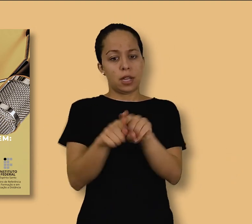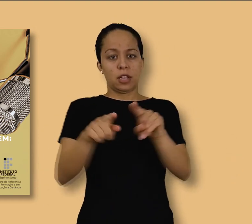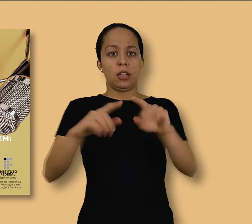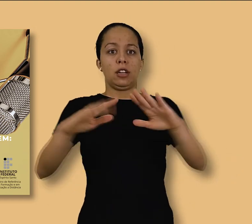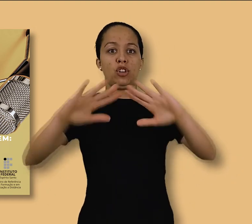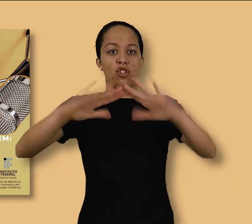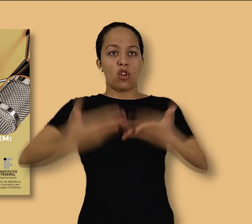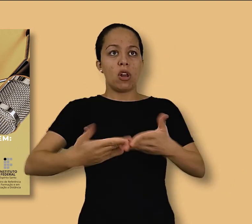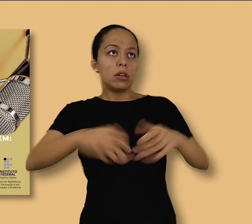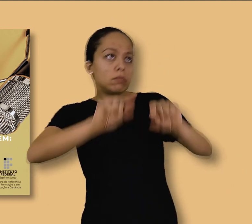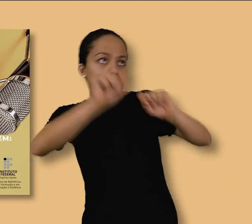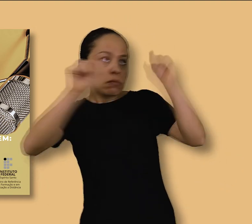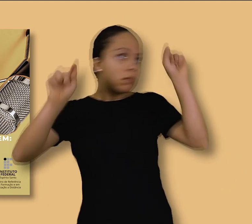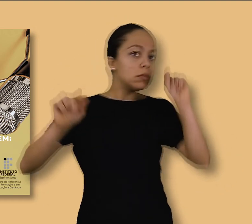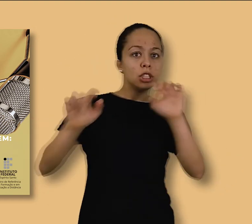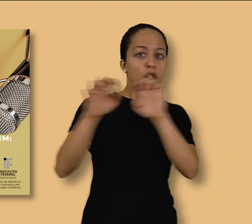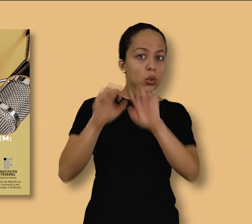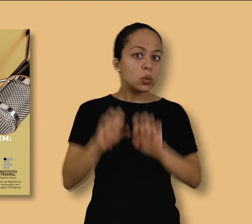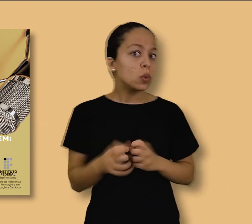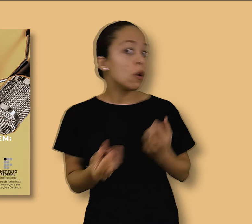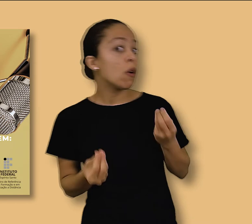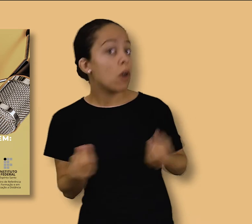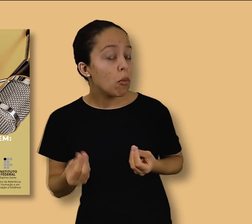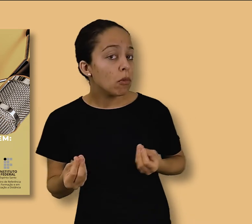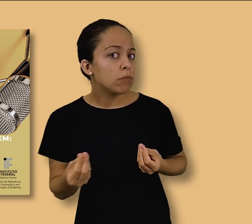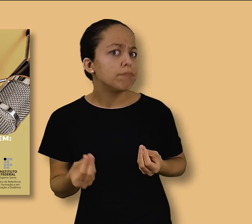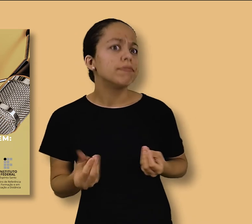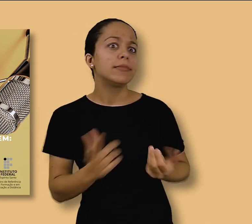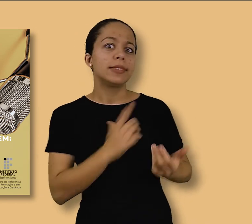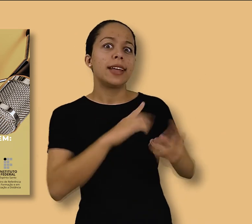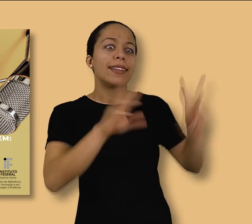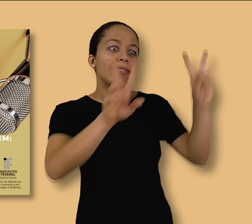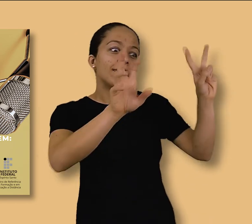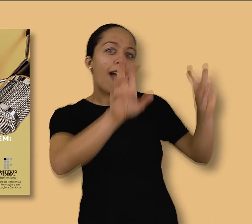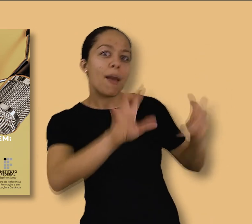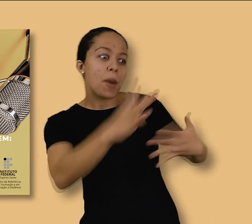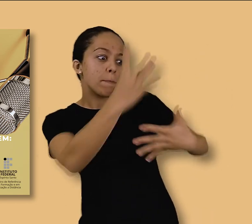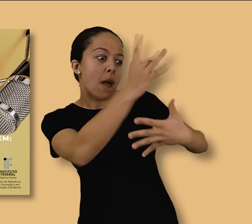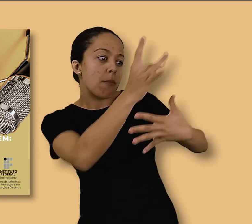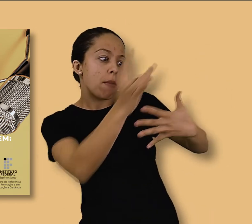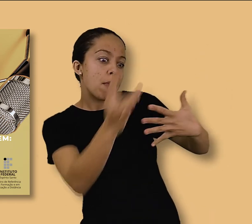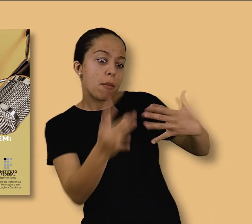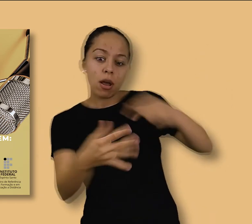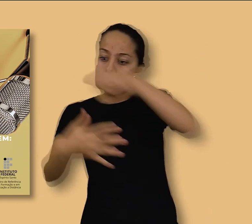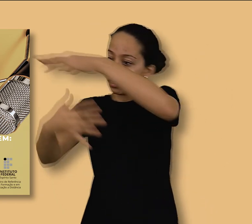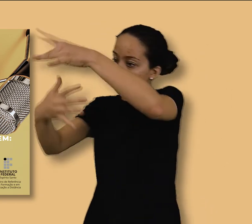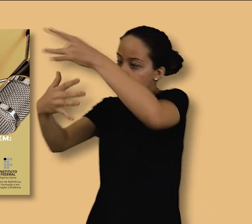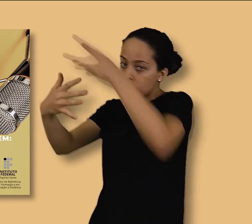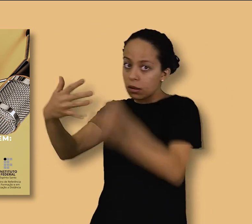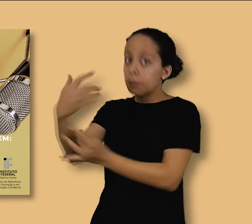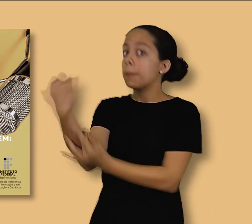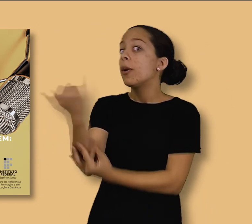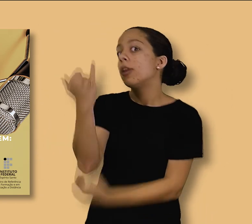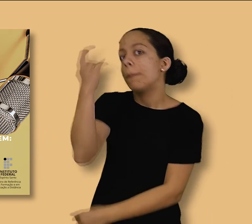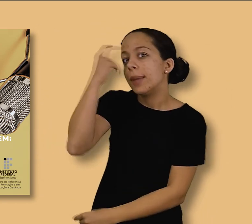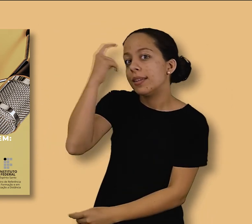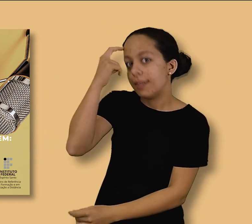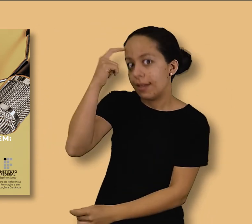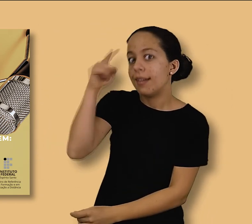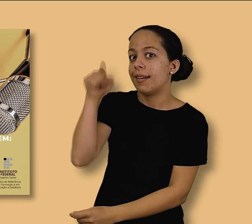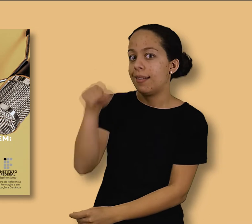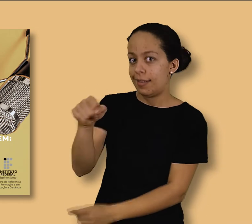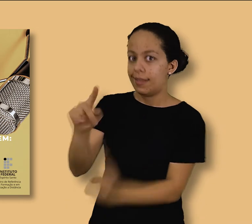a cura da escola todas essas variáveis elas estão em jogo quando a gente pensa é no processo